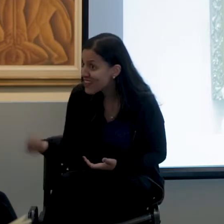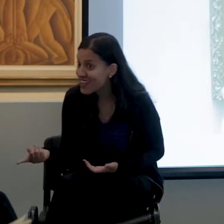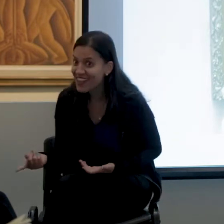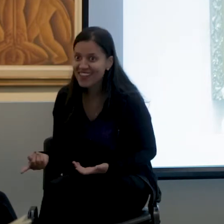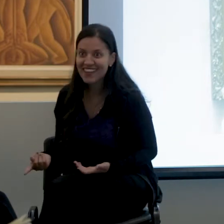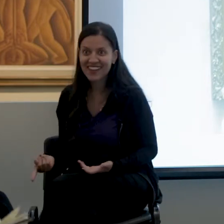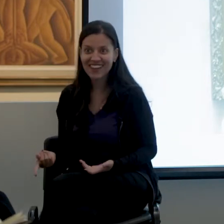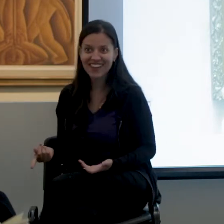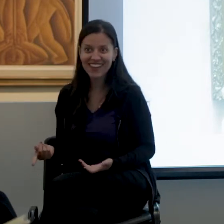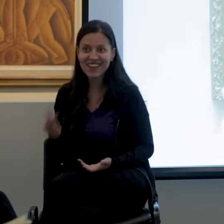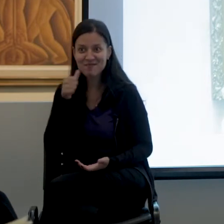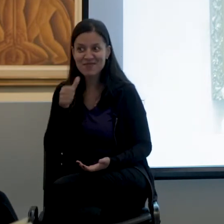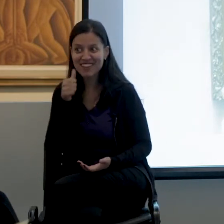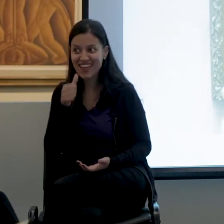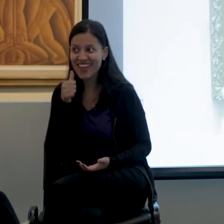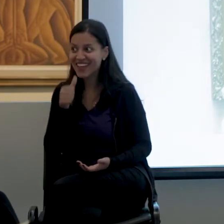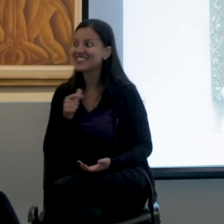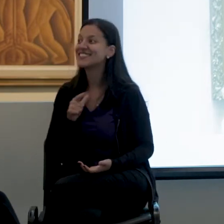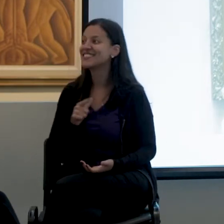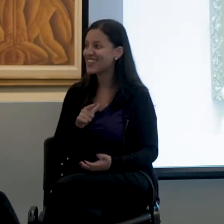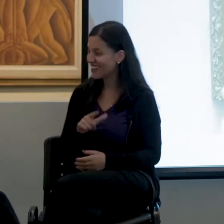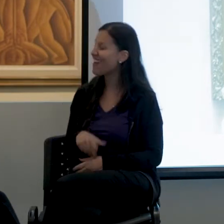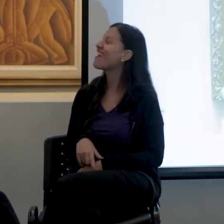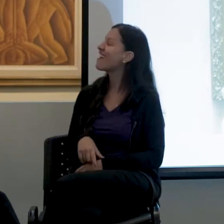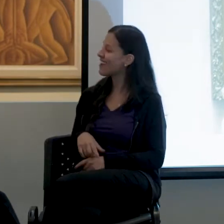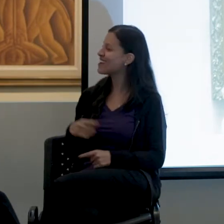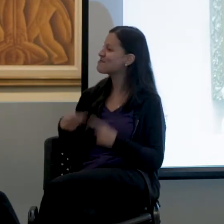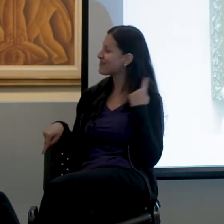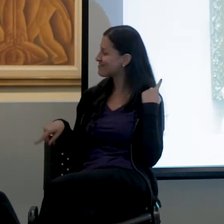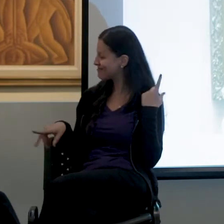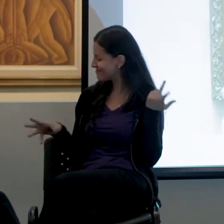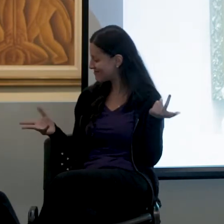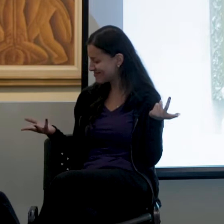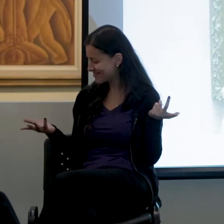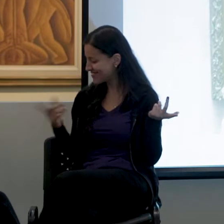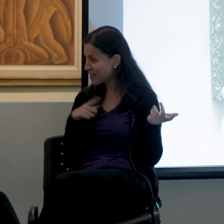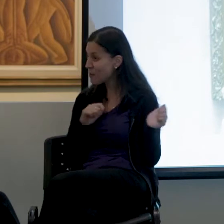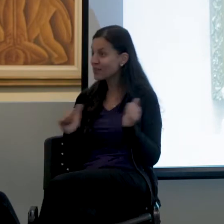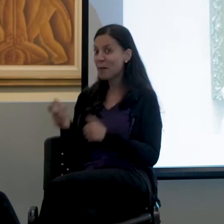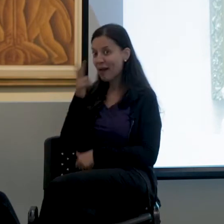as senhoras têm, moças. Que poder. Né? Causa escândalo.